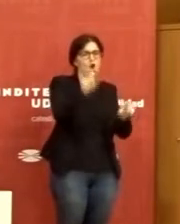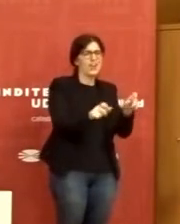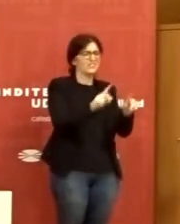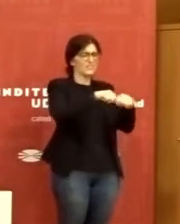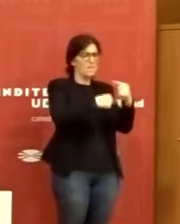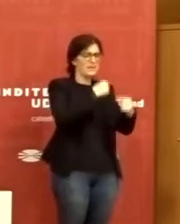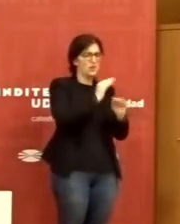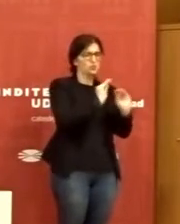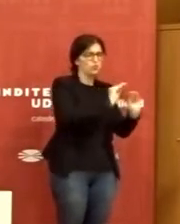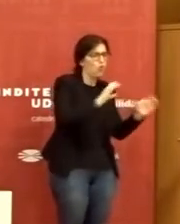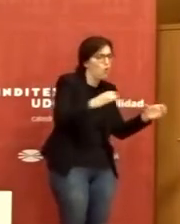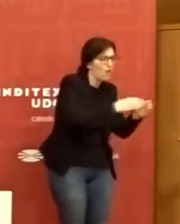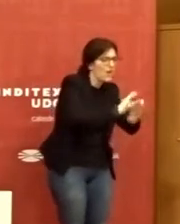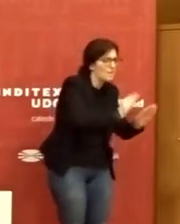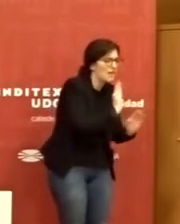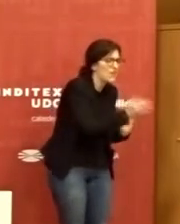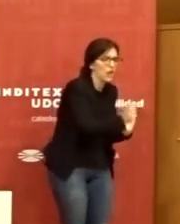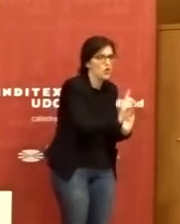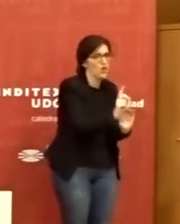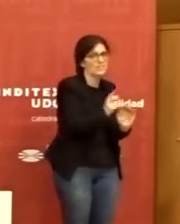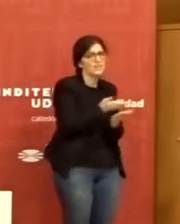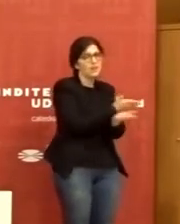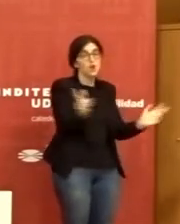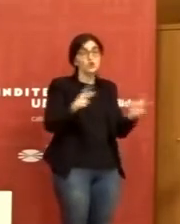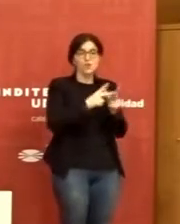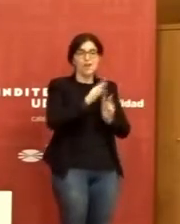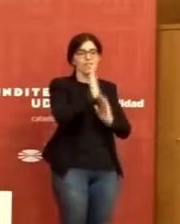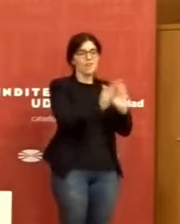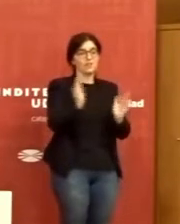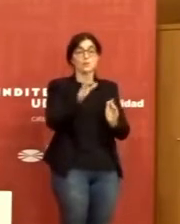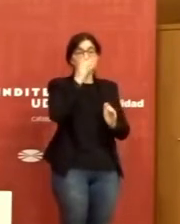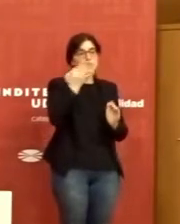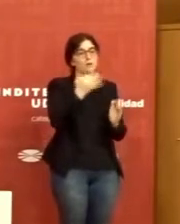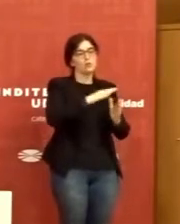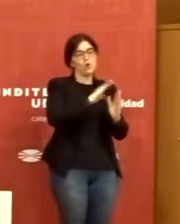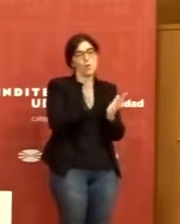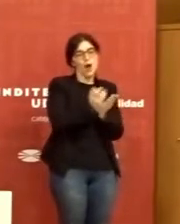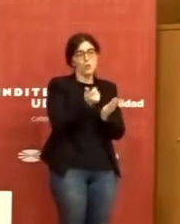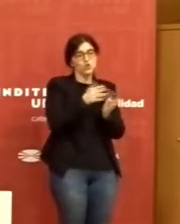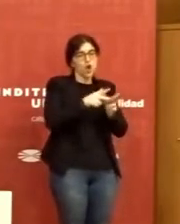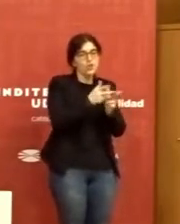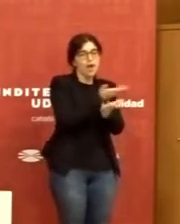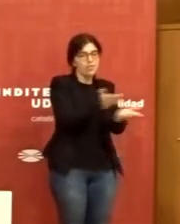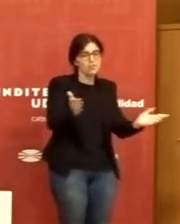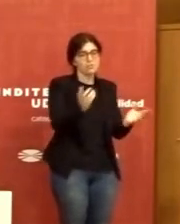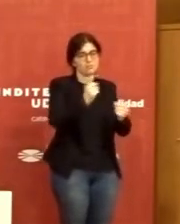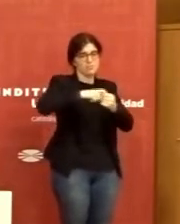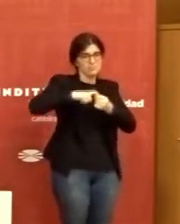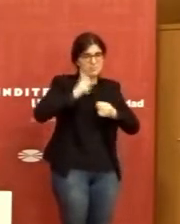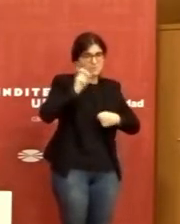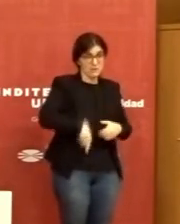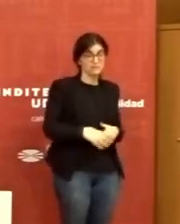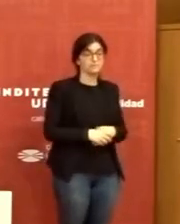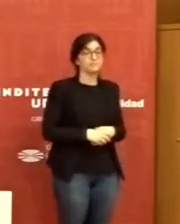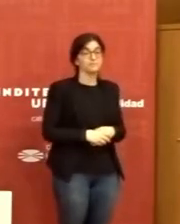tema de toda la sociedad y por consiguiente hay que darle una respuesta desde un compromiso global de la sociedad. Y eso es precisamente lo que yo creo que está